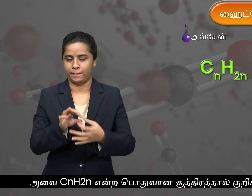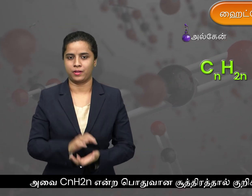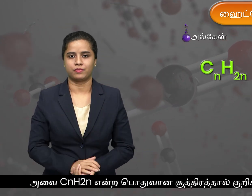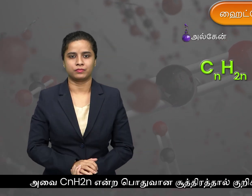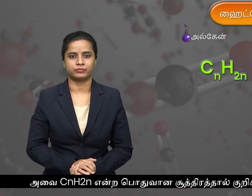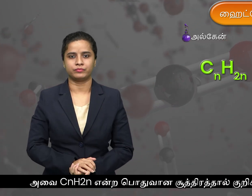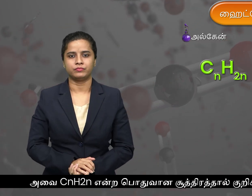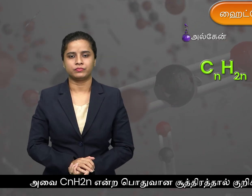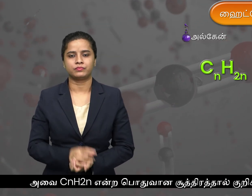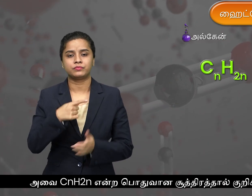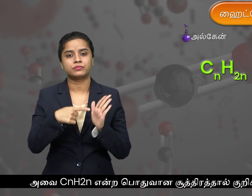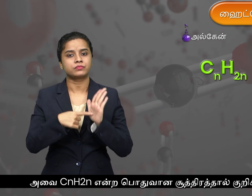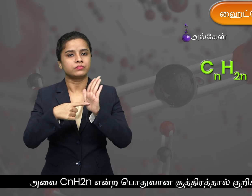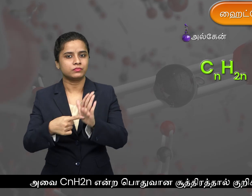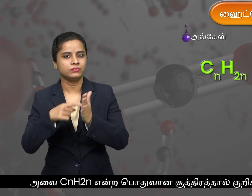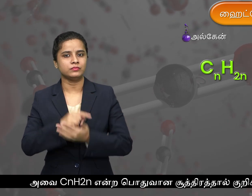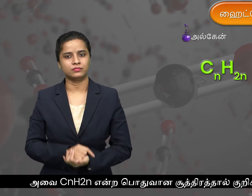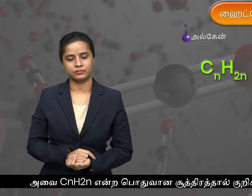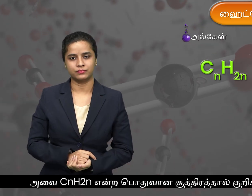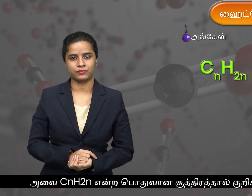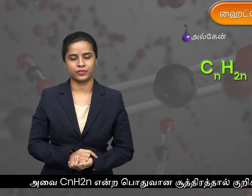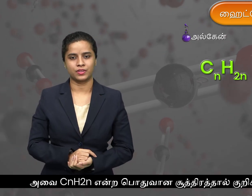என்ற பொதுவான சூத்திரத்தால் குறிக்கப்படுகின்றன.